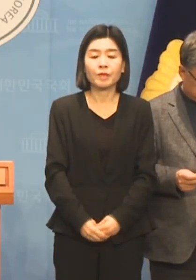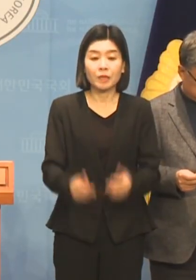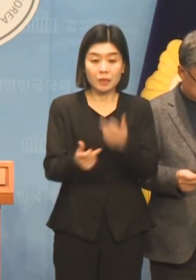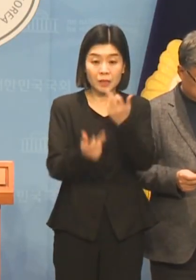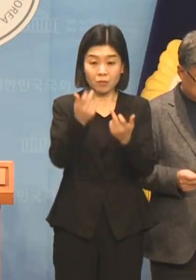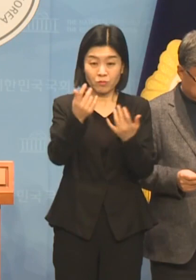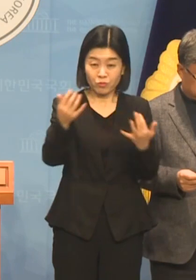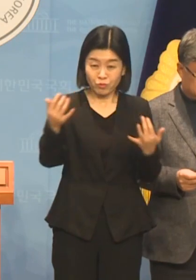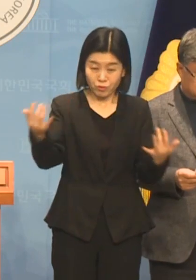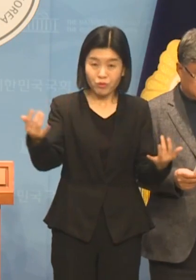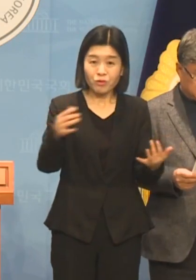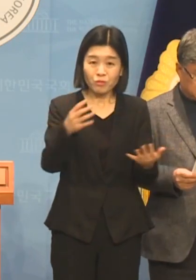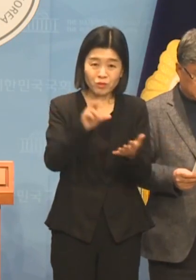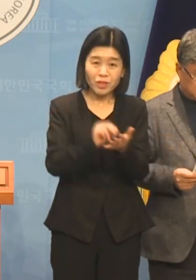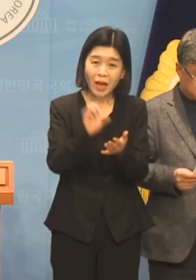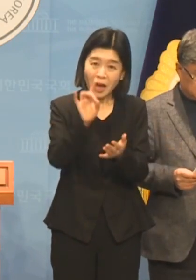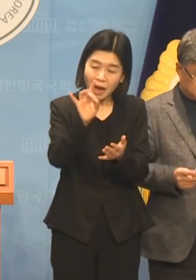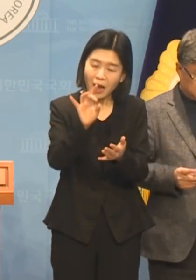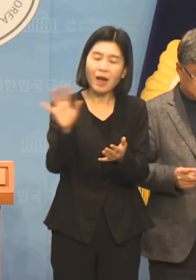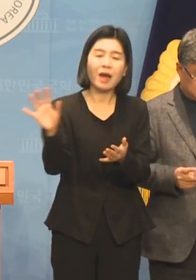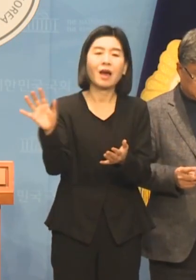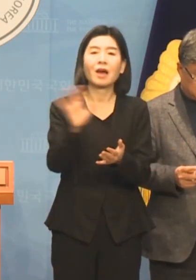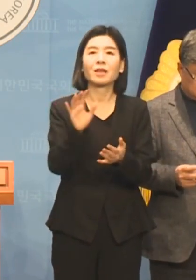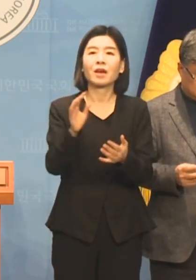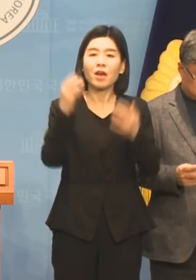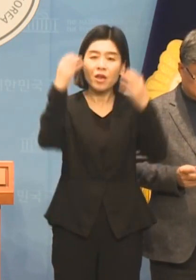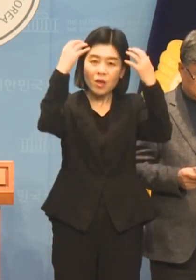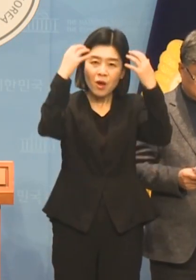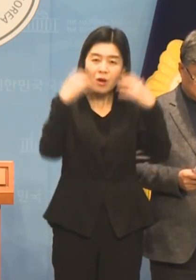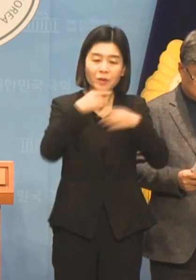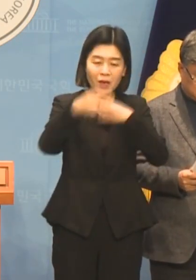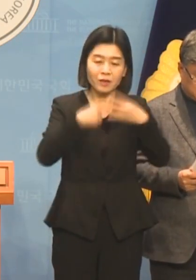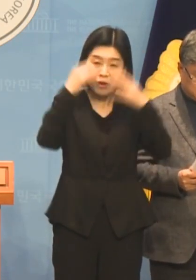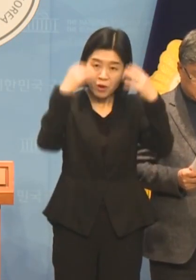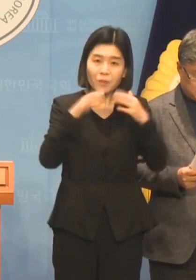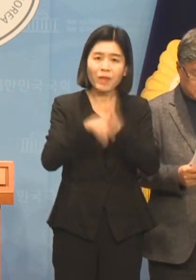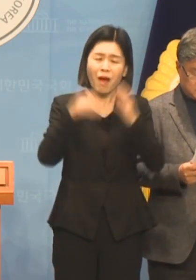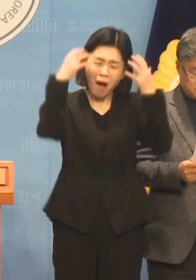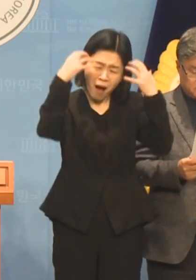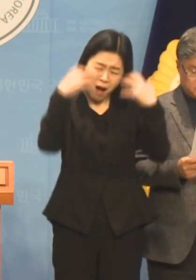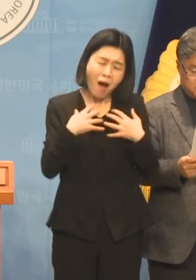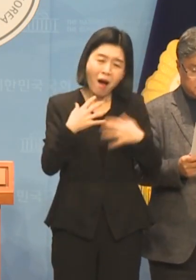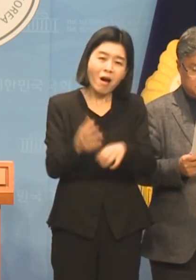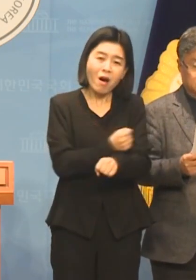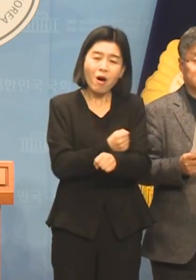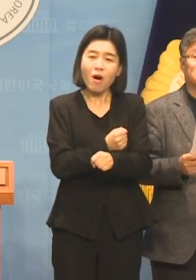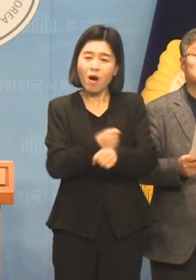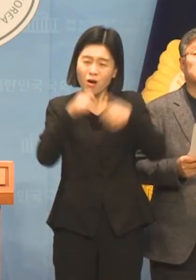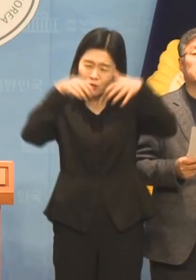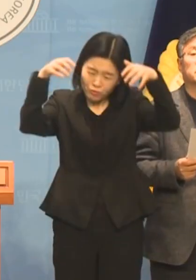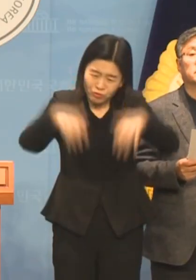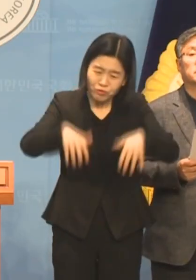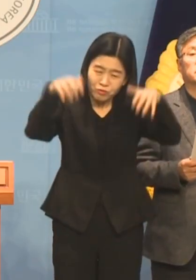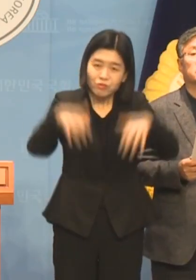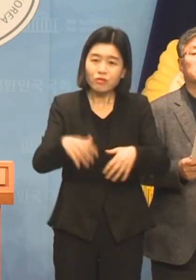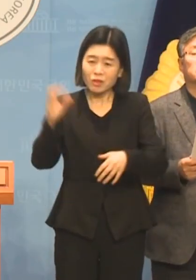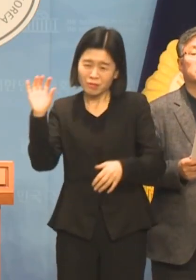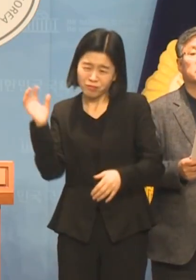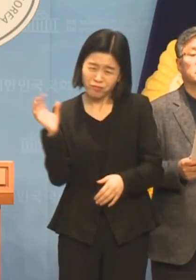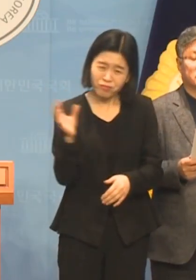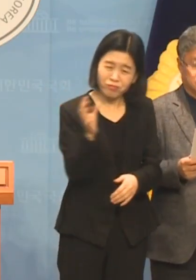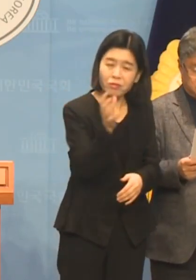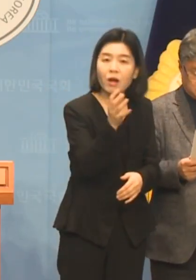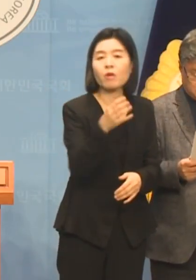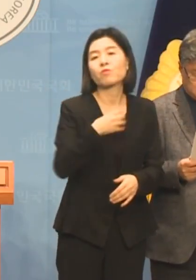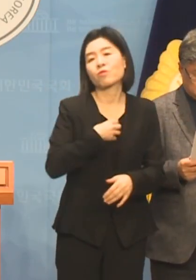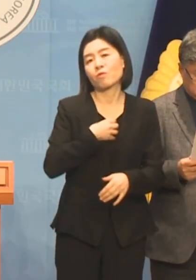산불만의 문제가 아닙니다. 여름이 다가오면 폭염, 홍수, 태풍 등 또 다른 기후 재난들이